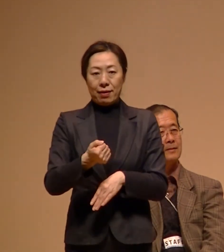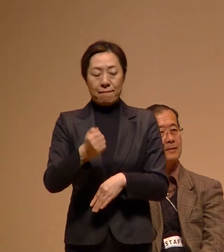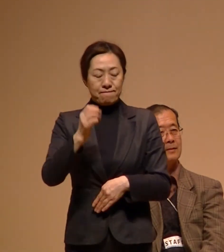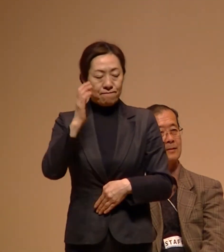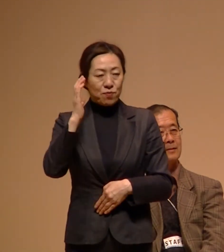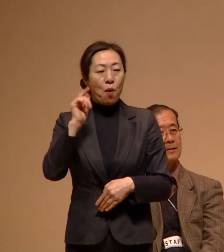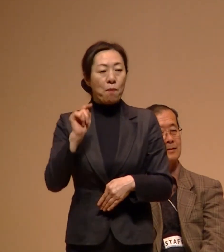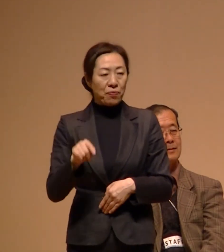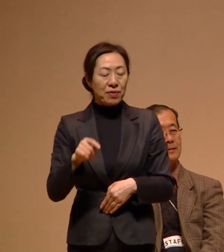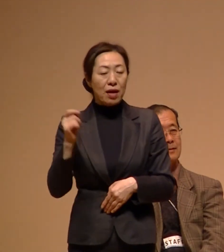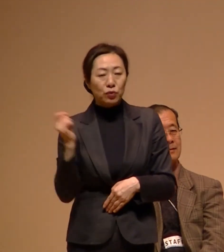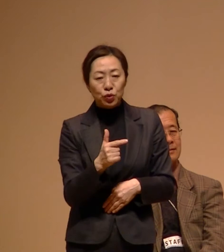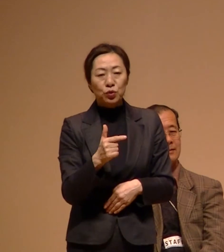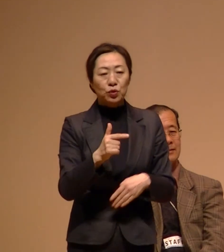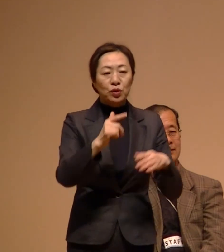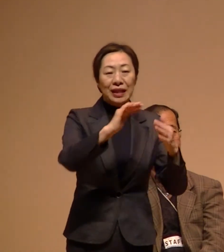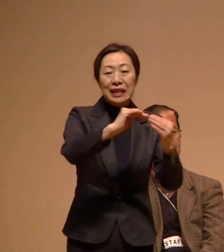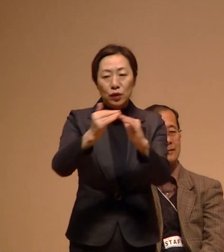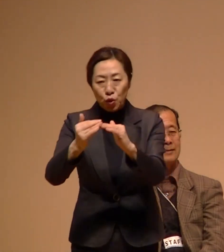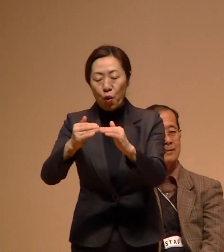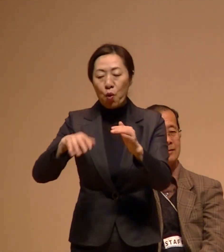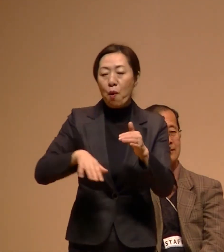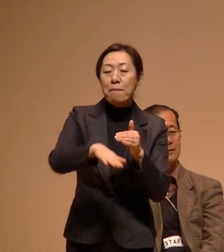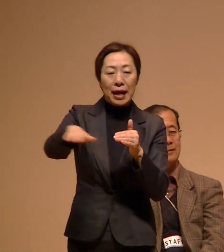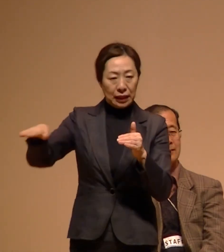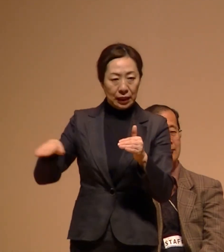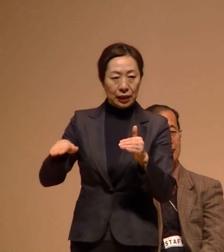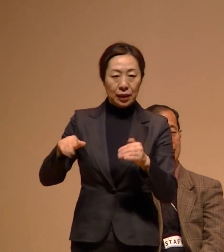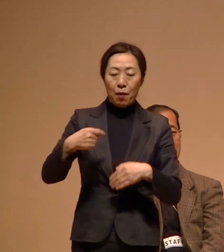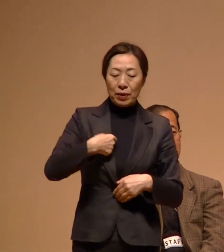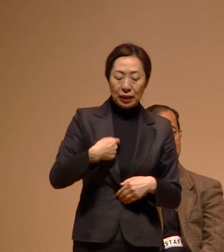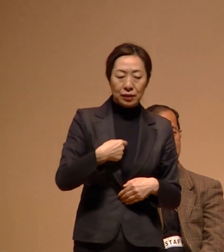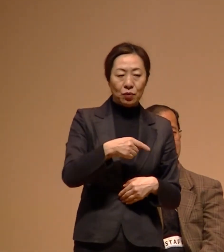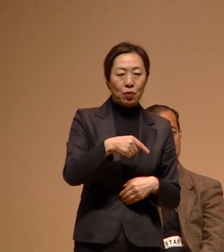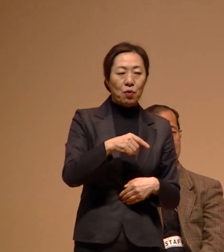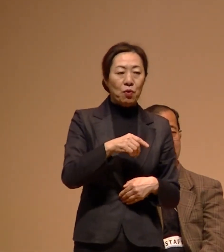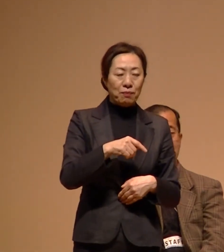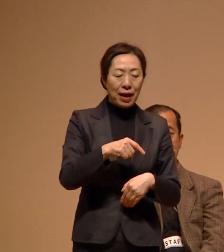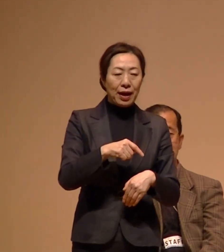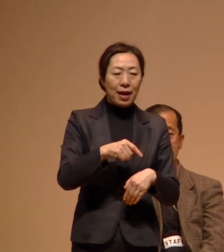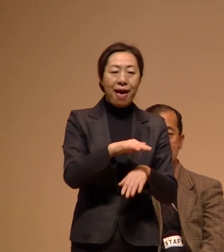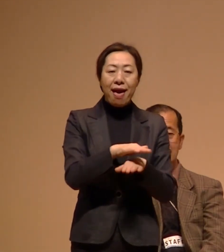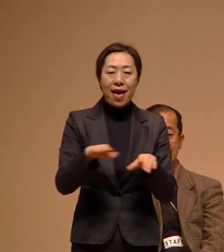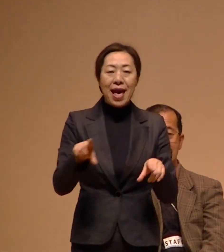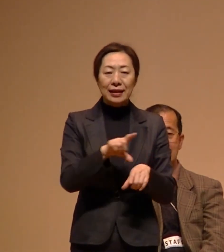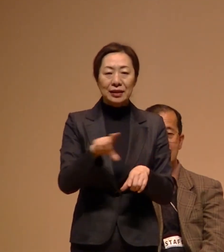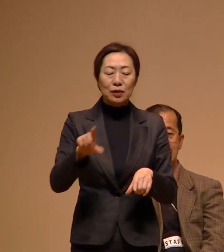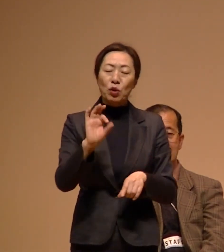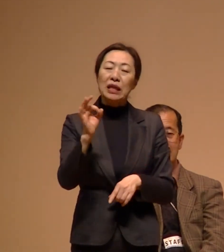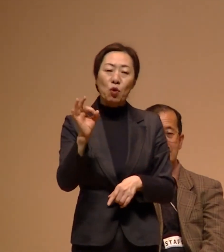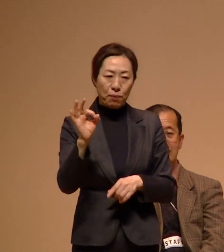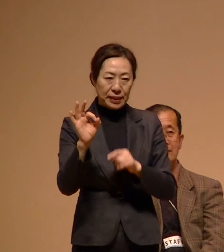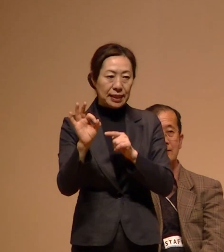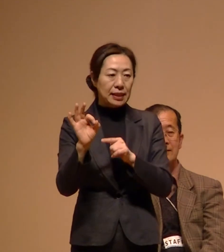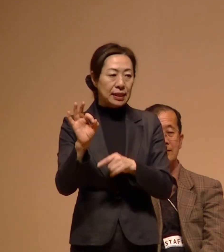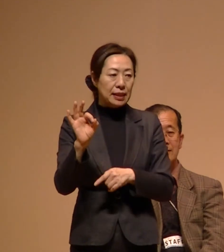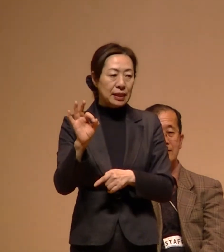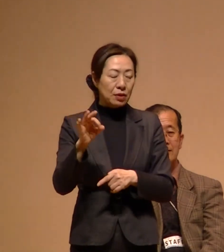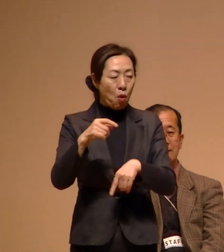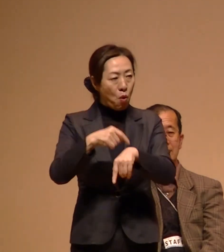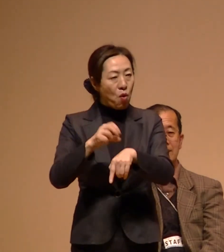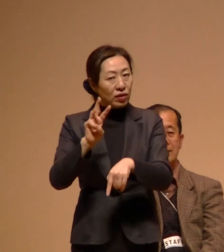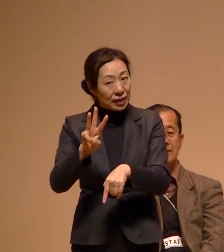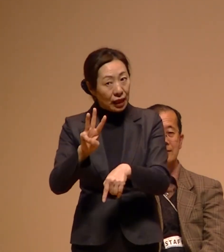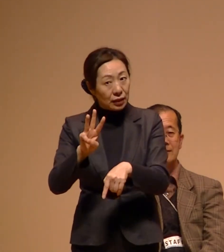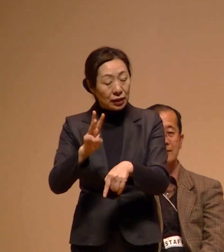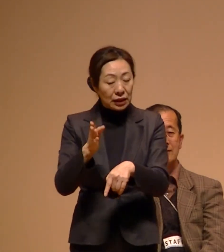ぐに近所、周り、私のちょうど時間帯、平日の金曜日の、もう3時